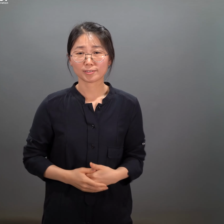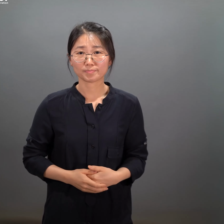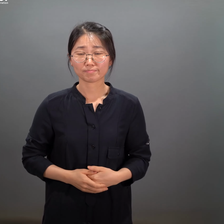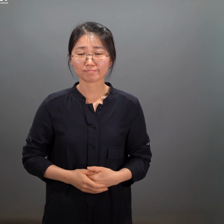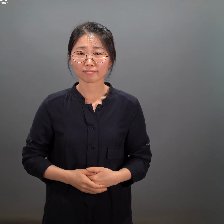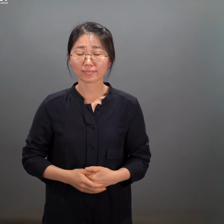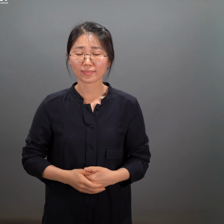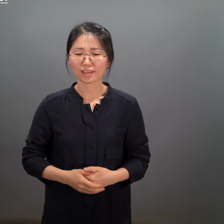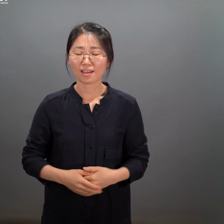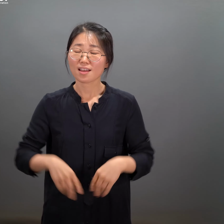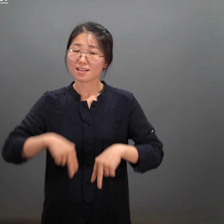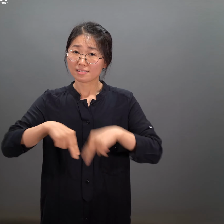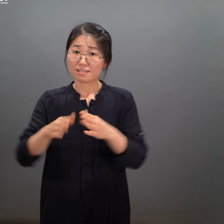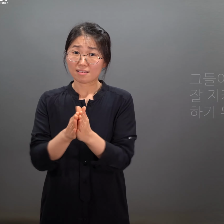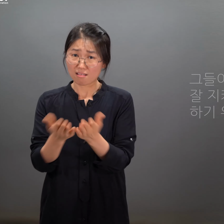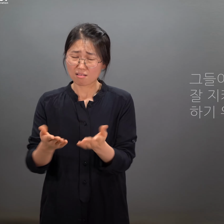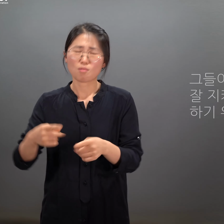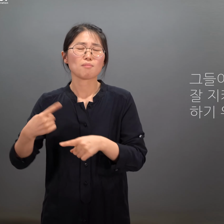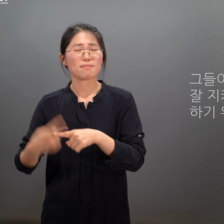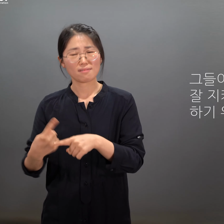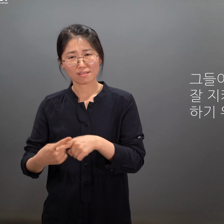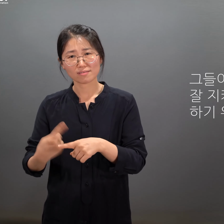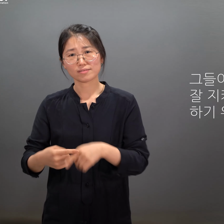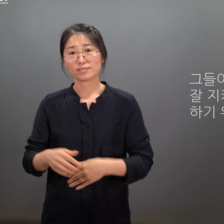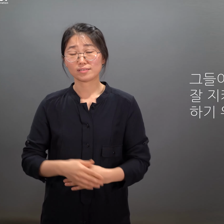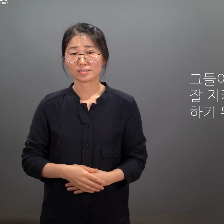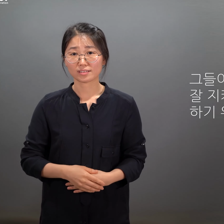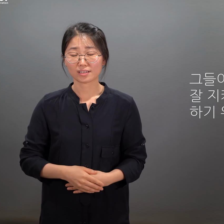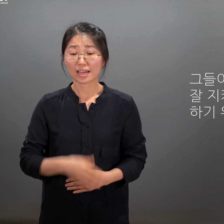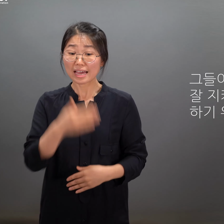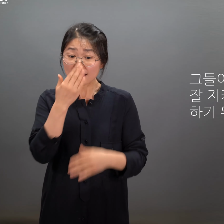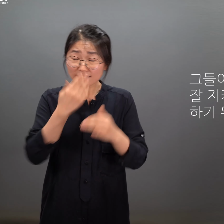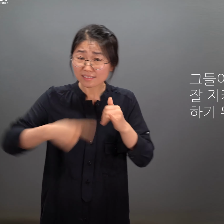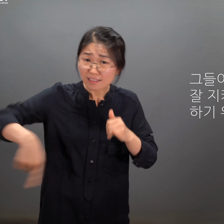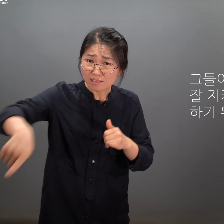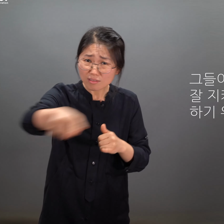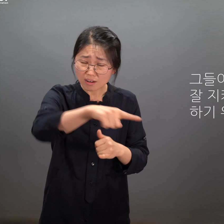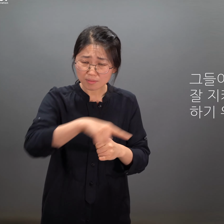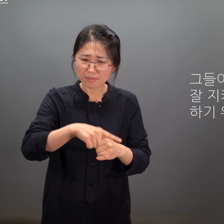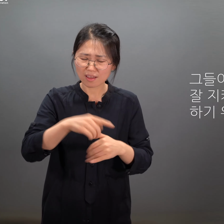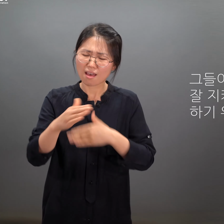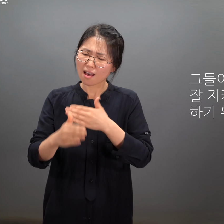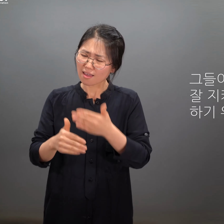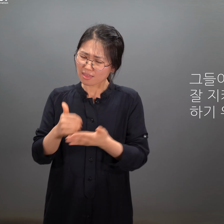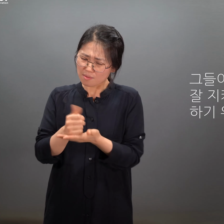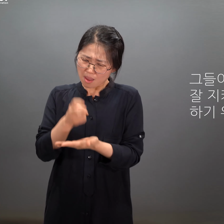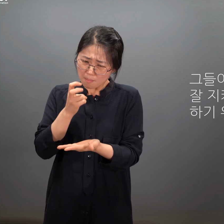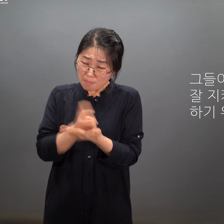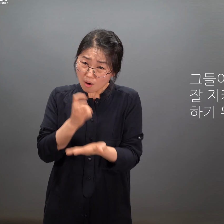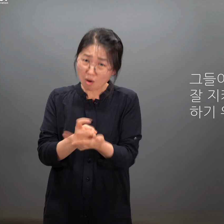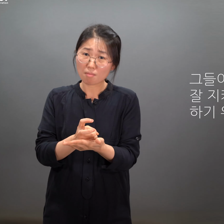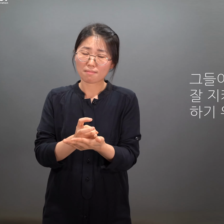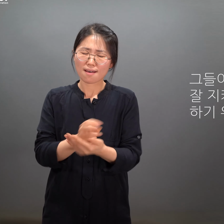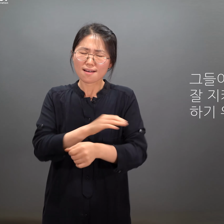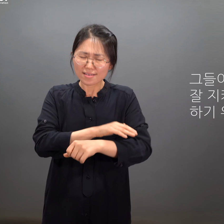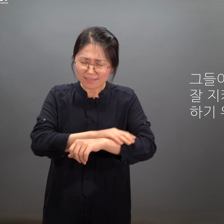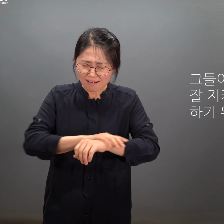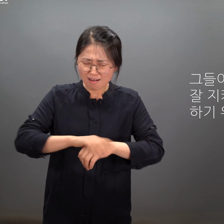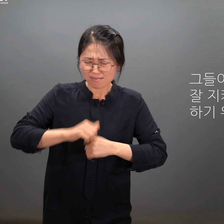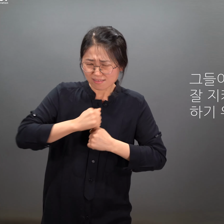사사기에서도요 마찬가지입니다. 그들이 여호와의 도, 그러니까 하나님의 율법을 잘 지키나